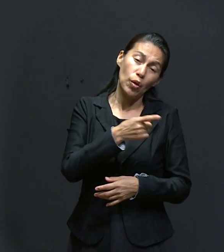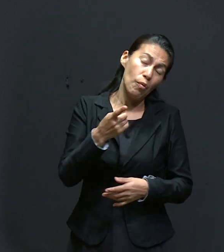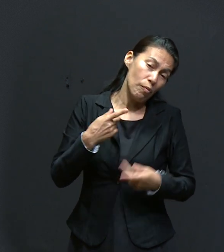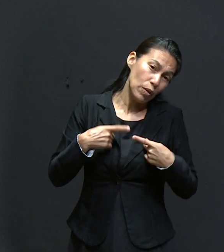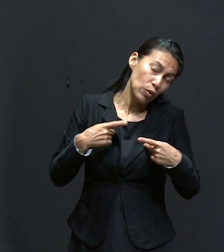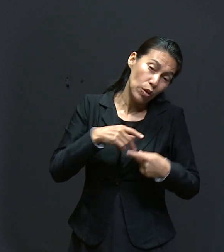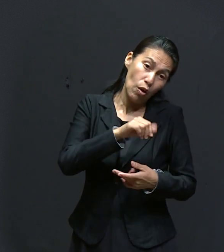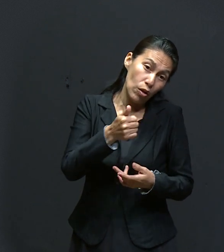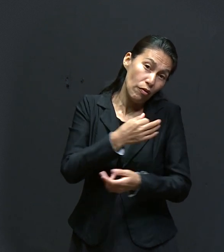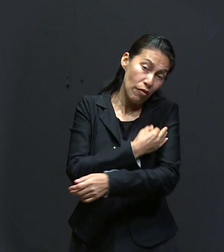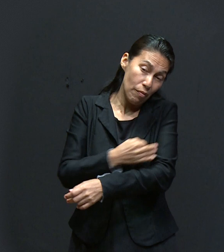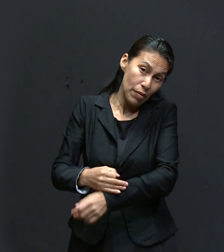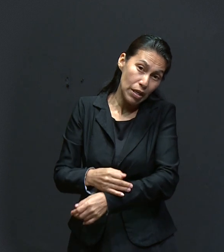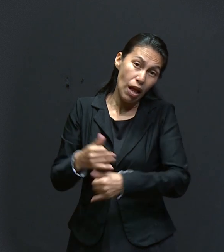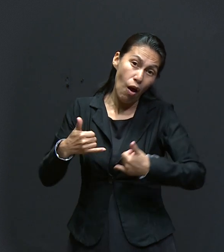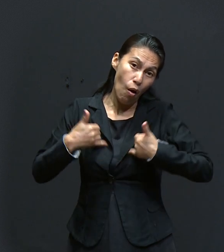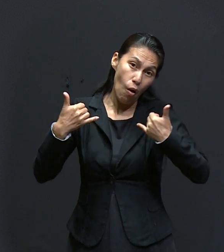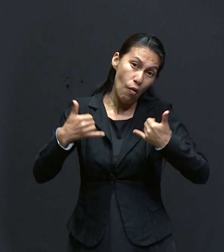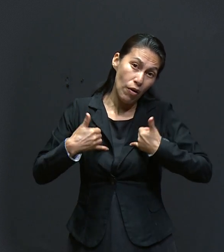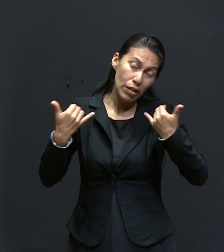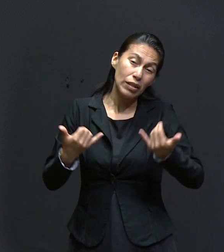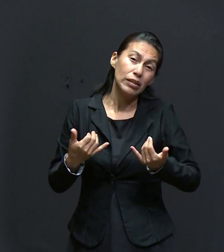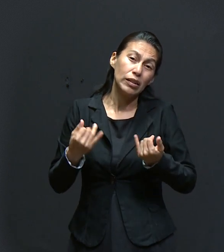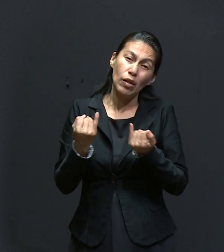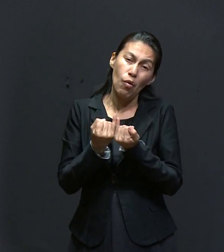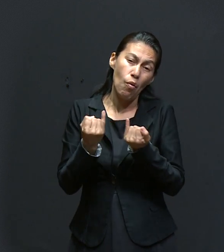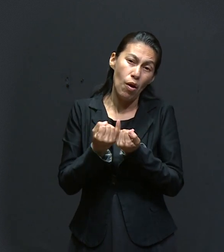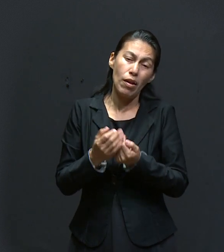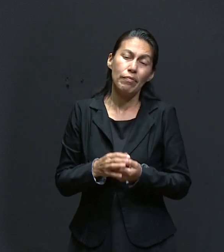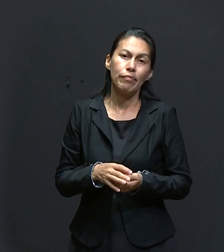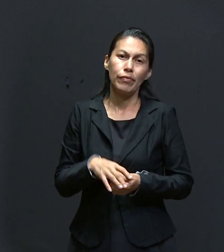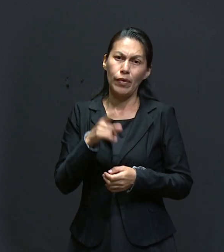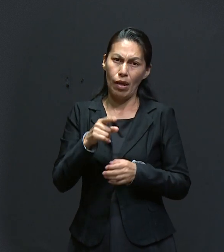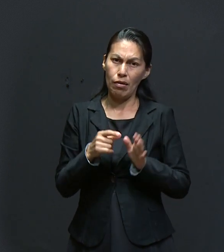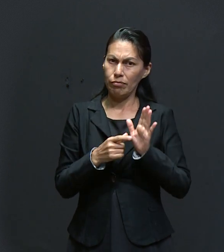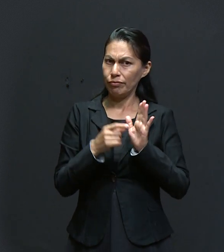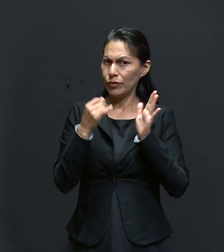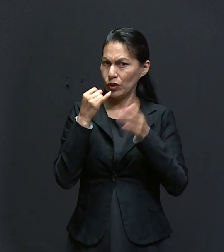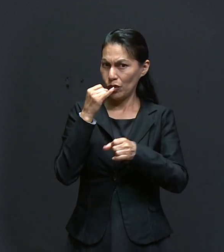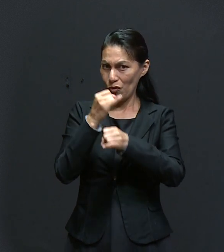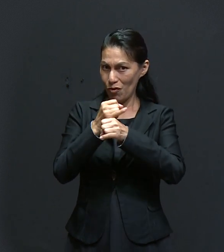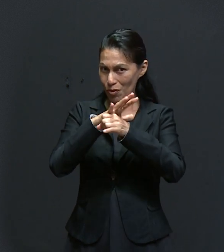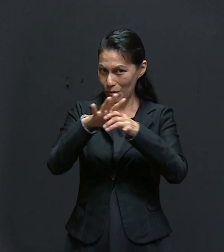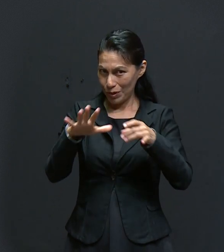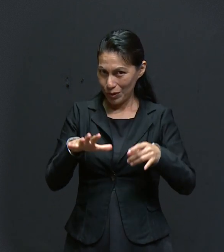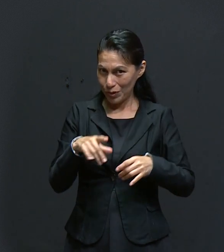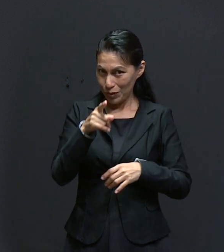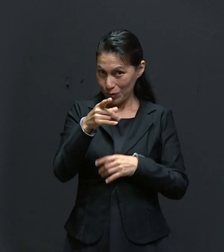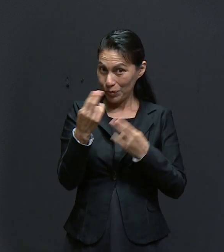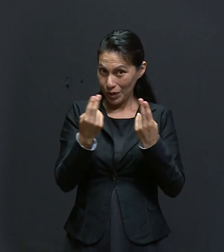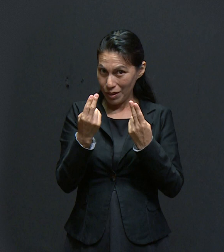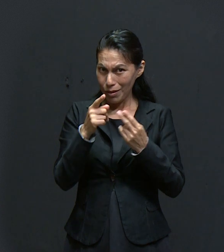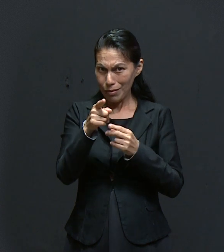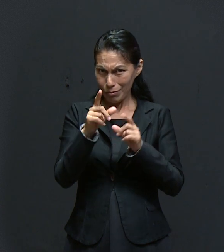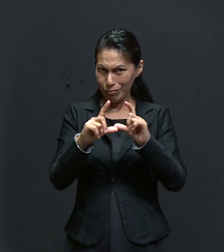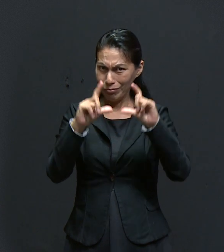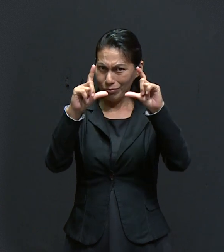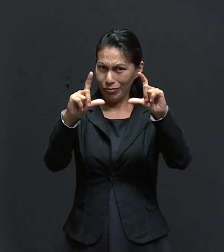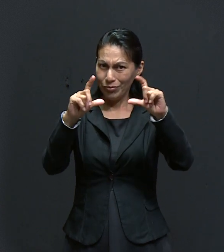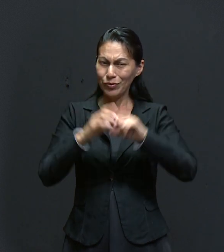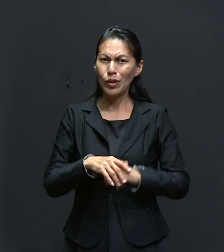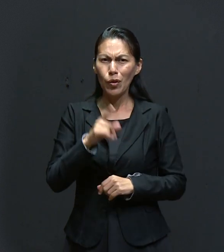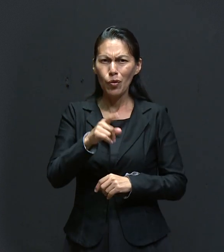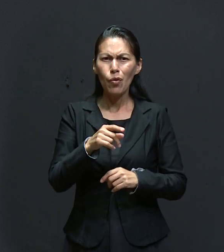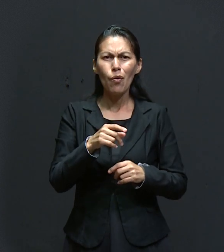en adicción aquí están los datos la información que necesitas pasa la voz